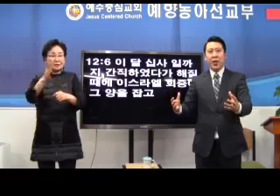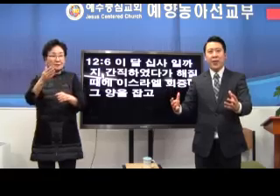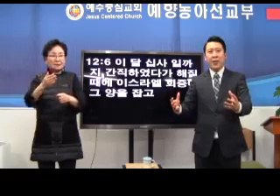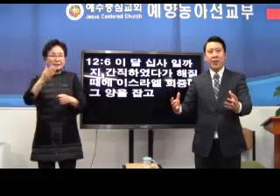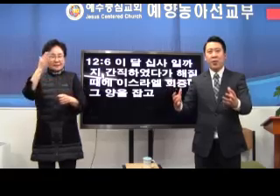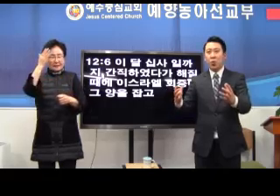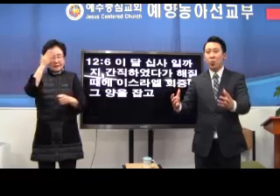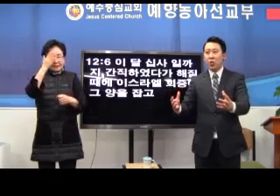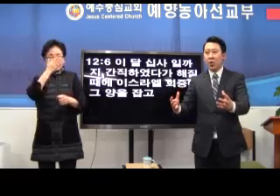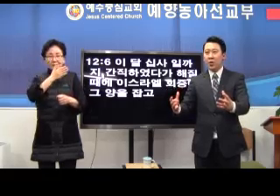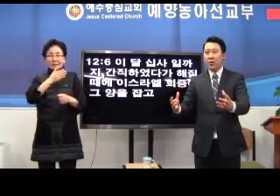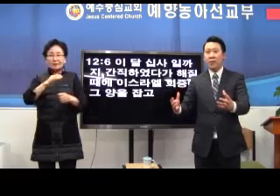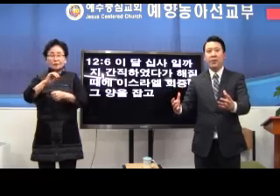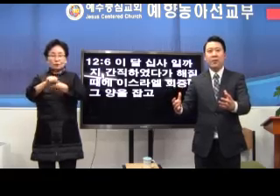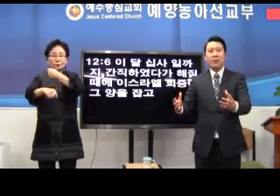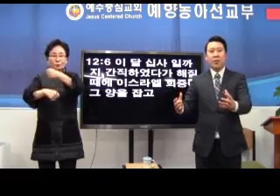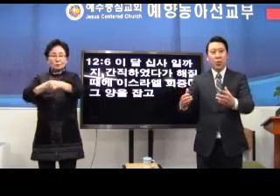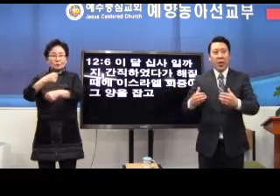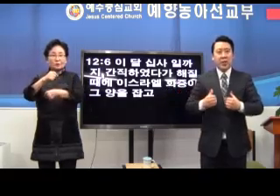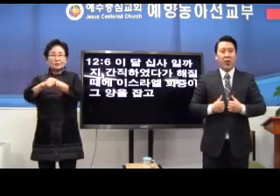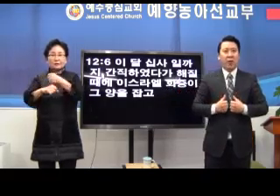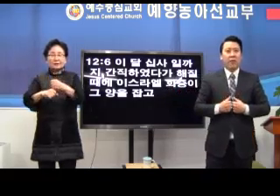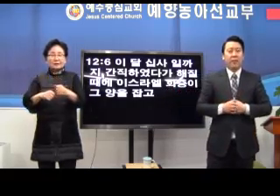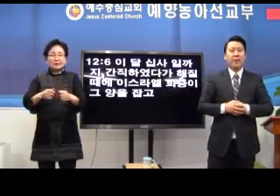순결한 동물을 끌고 와서